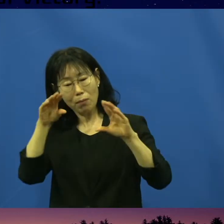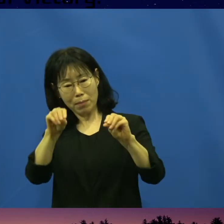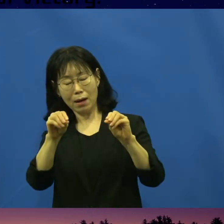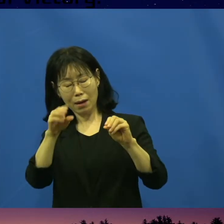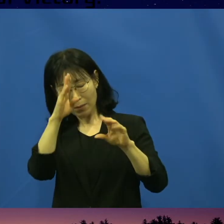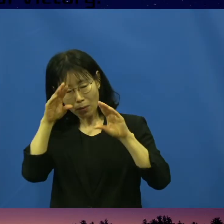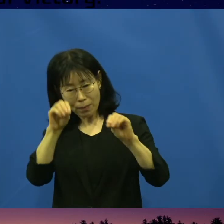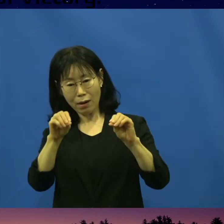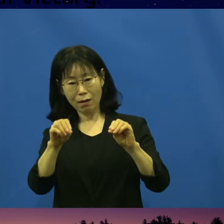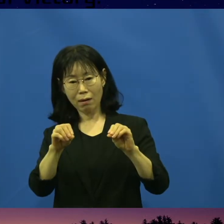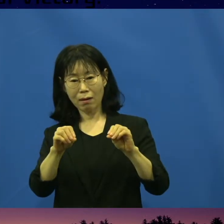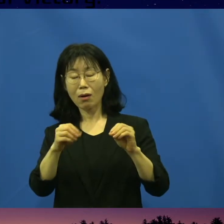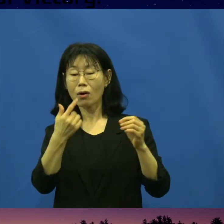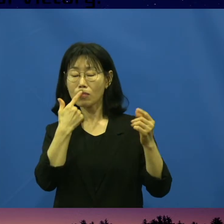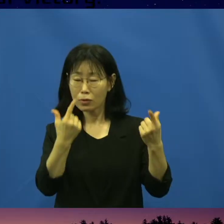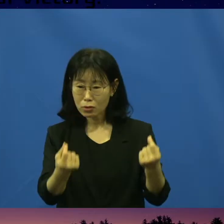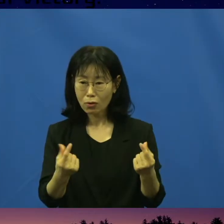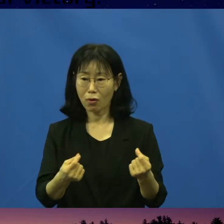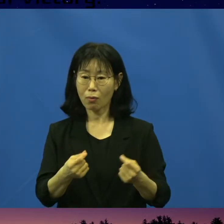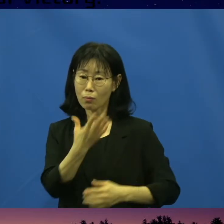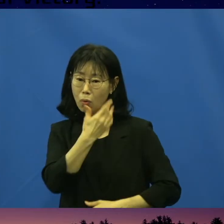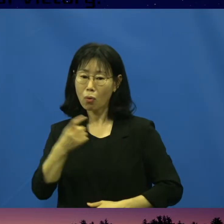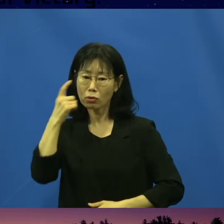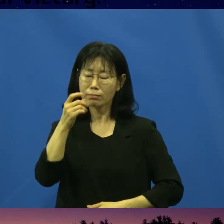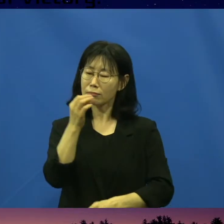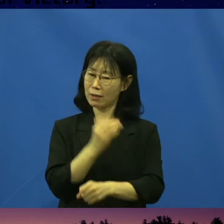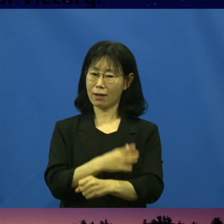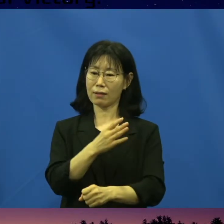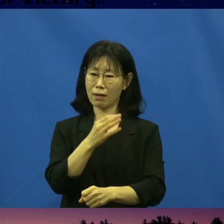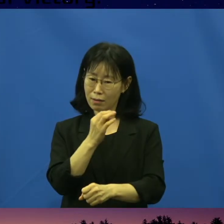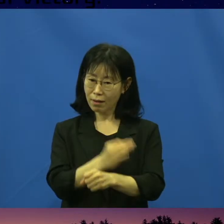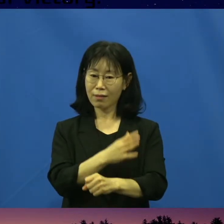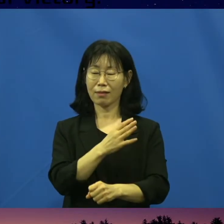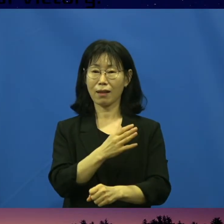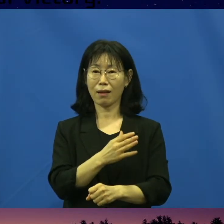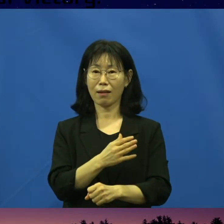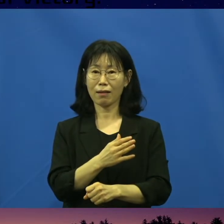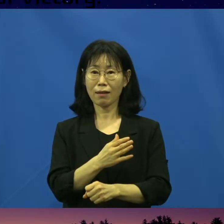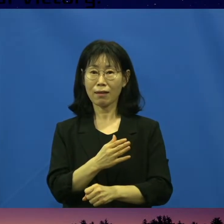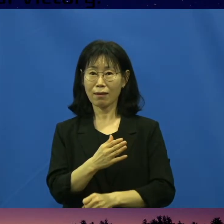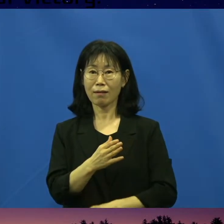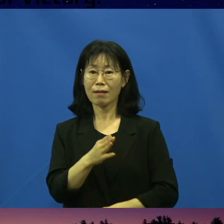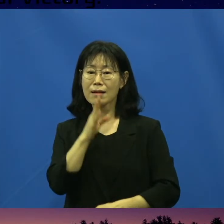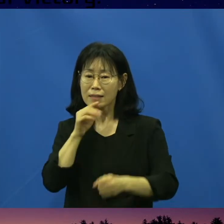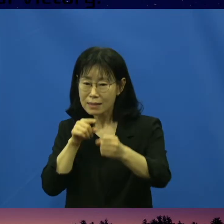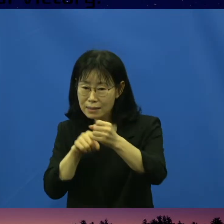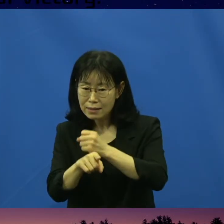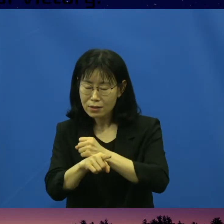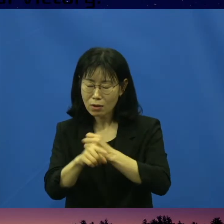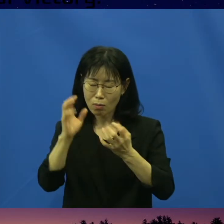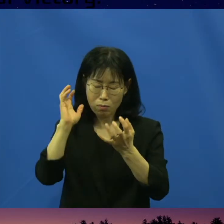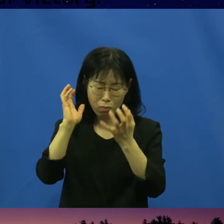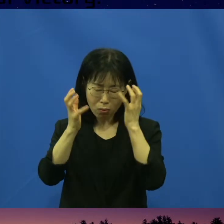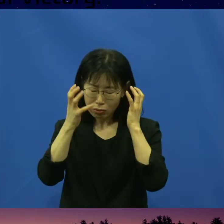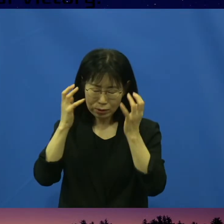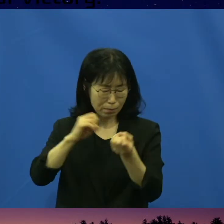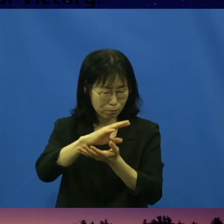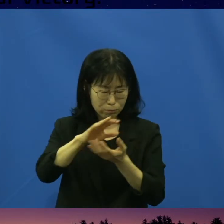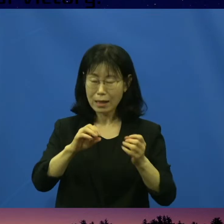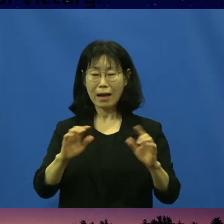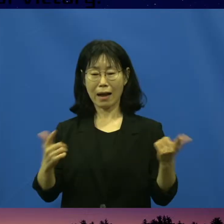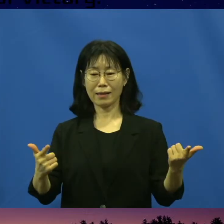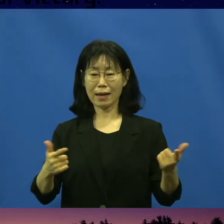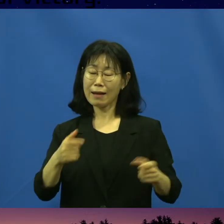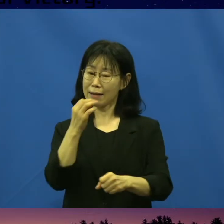얻으리라. 말을 많이 해야 되는 게 아니에요. 중요한 것은 그 말이 진리인가 아닌가에 달려있습니다. 헛된 소리,